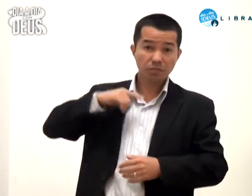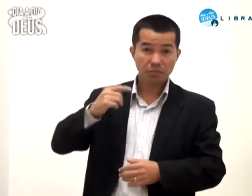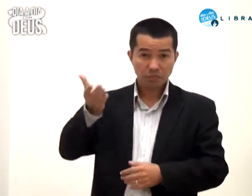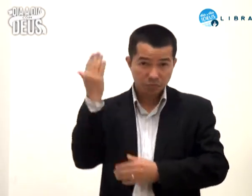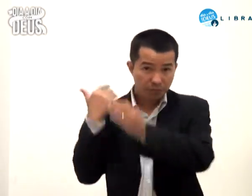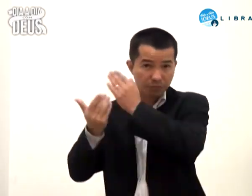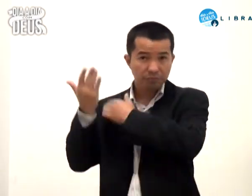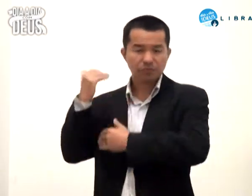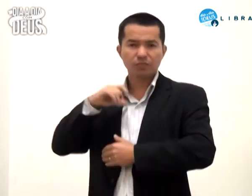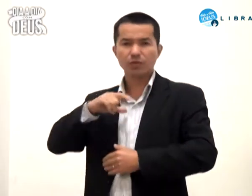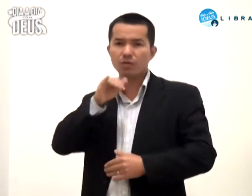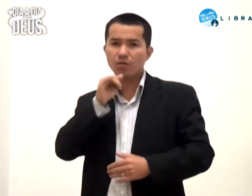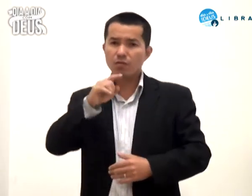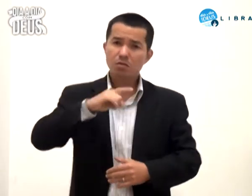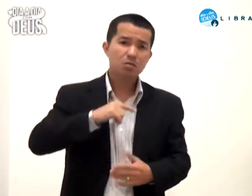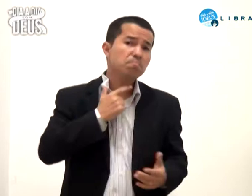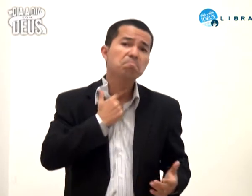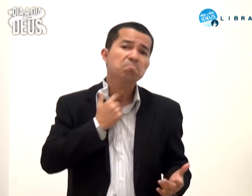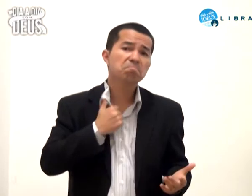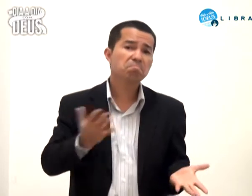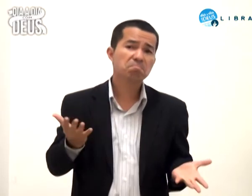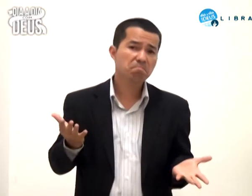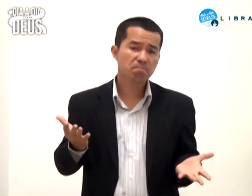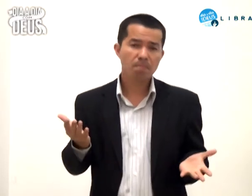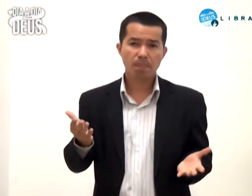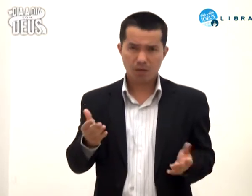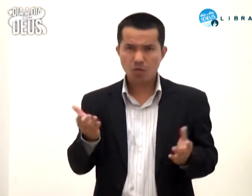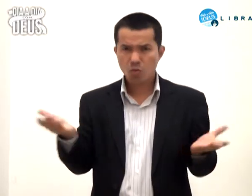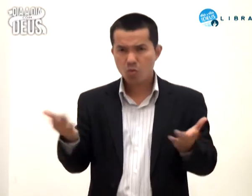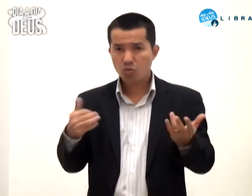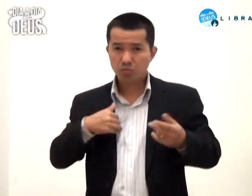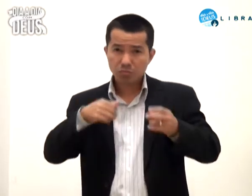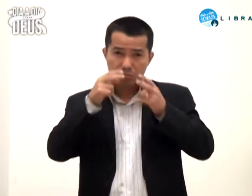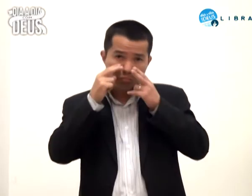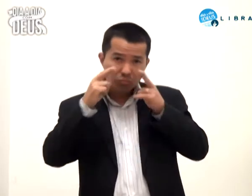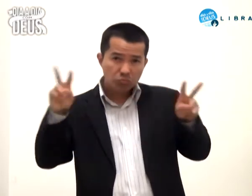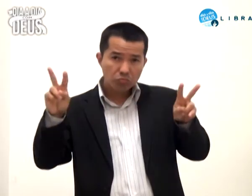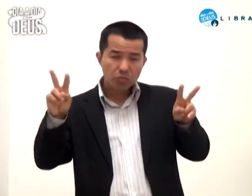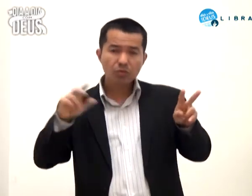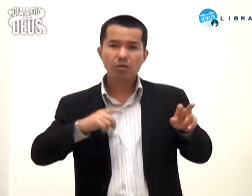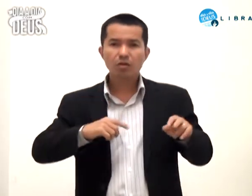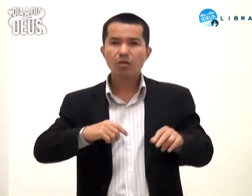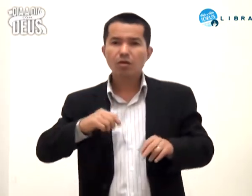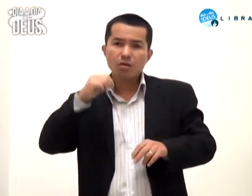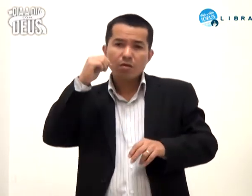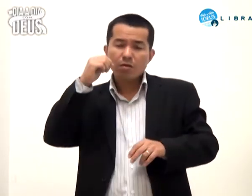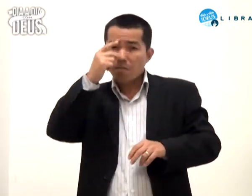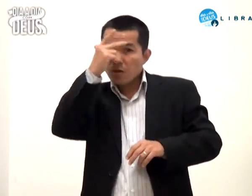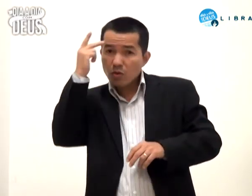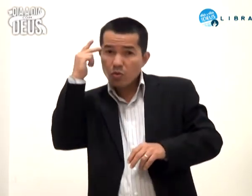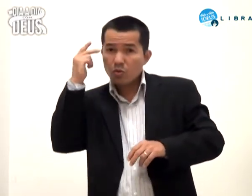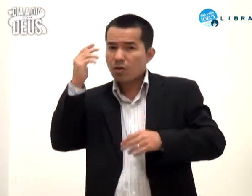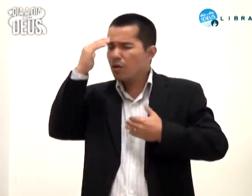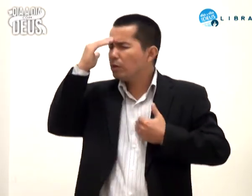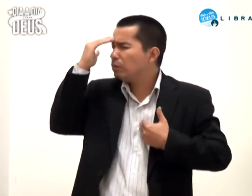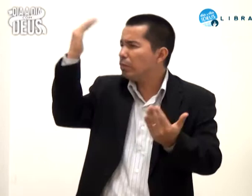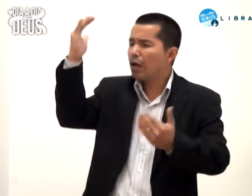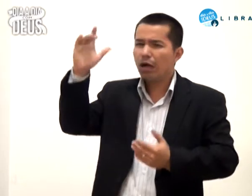funcionava? A oferta de ação de graças era assim: você tinha um motivo, por exemplo, como a gente ouviu esse testemunho hoje, né? Tem